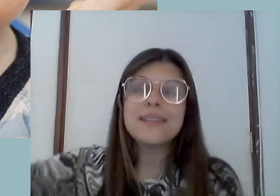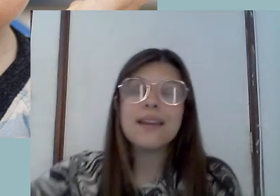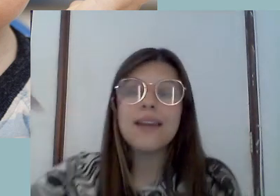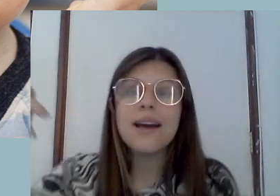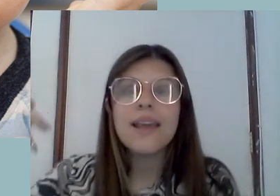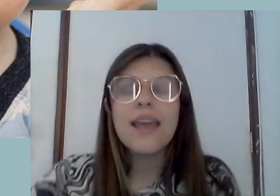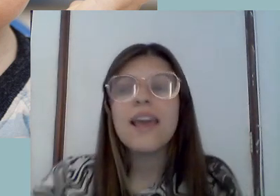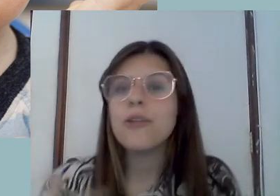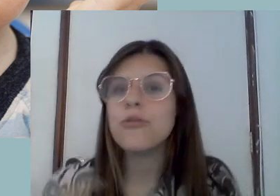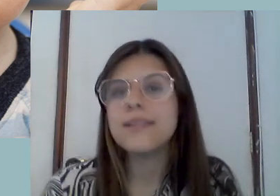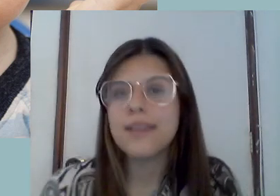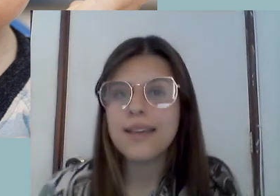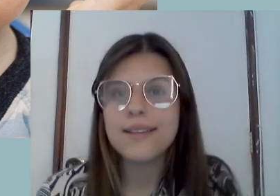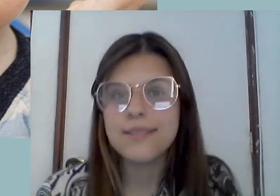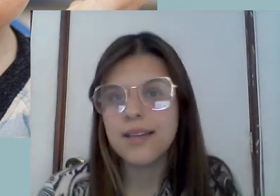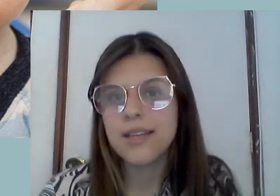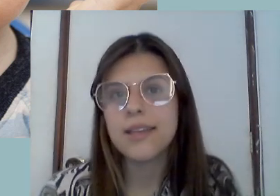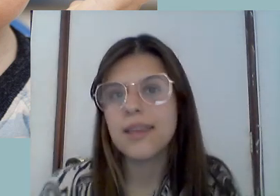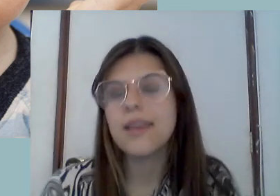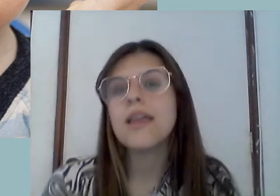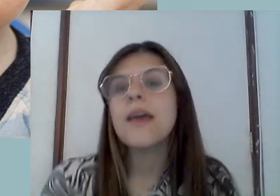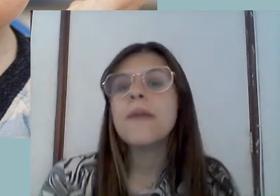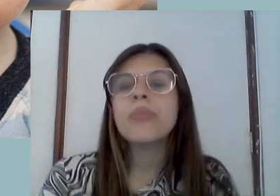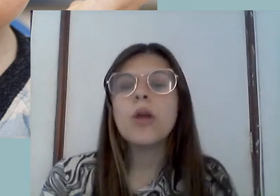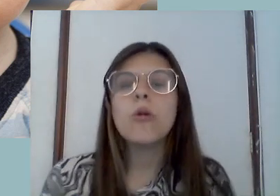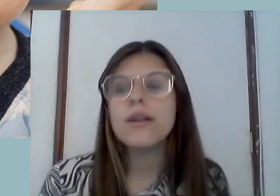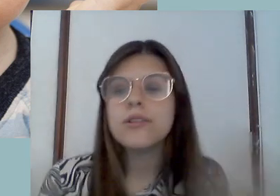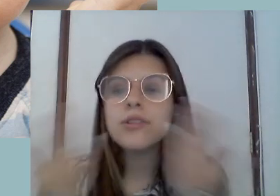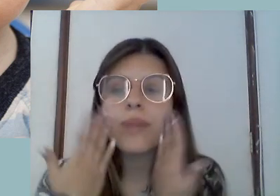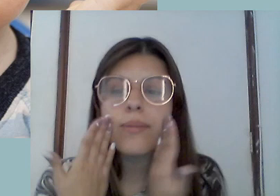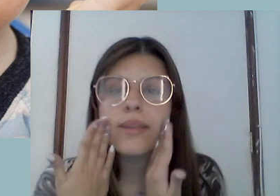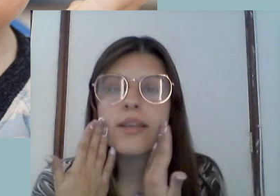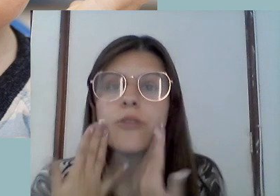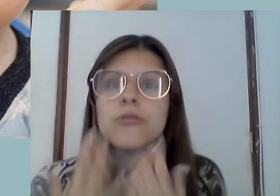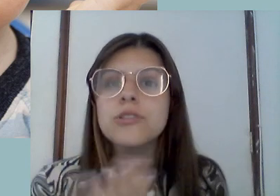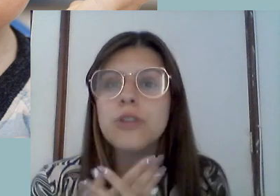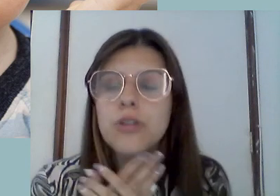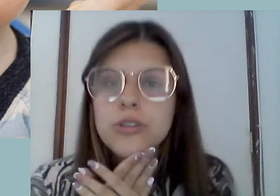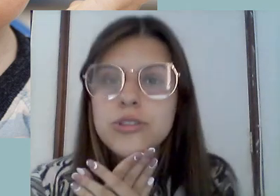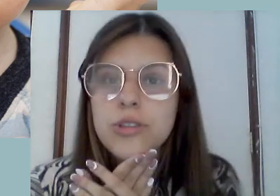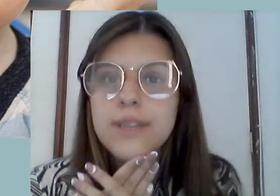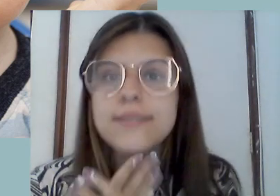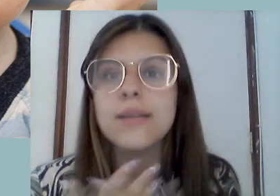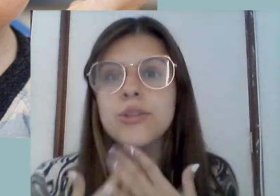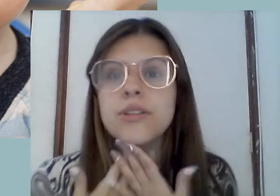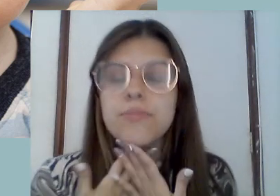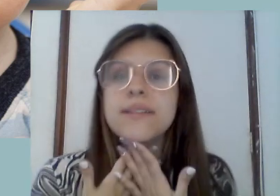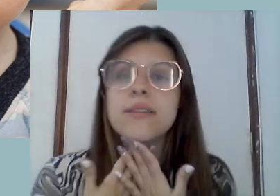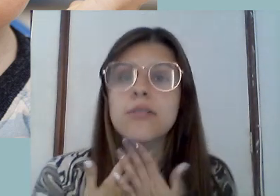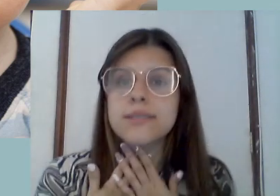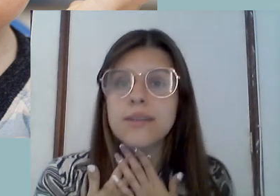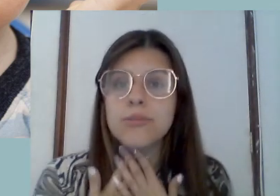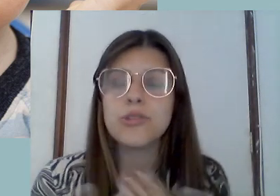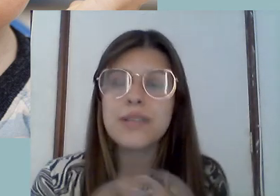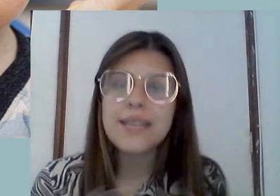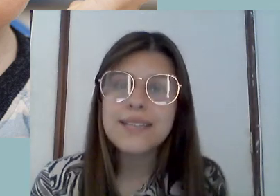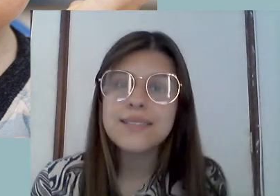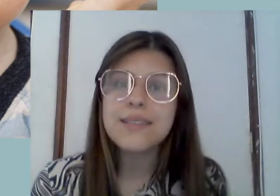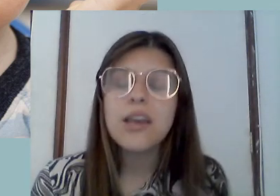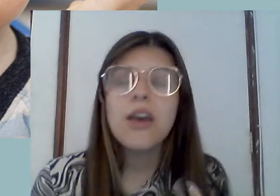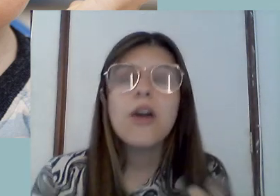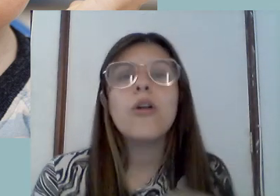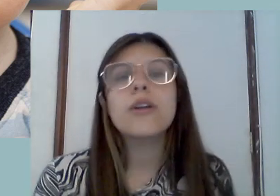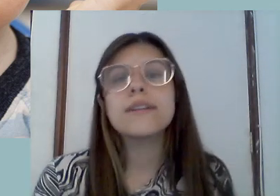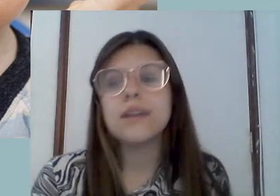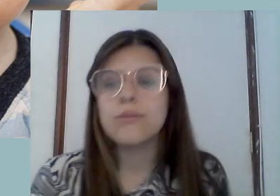empieza a señalar el juguete que desea adquirir, o cuando simplemente con nuestro rostro estamos expresando que estamos